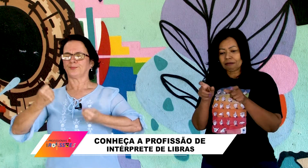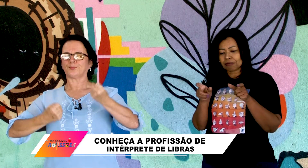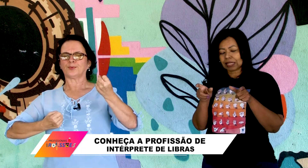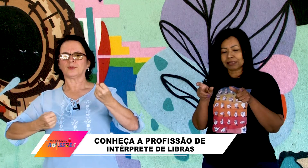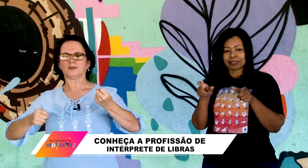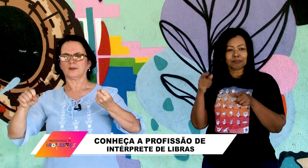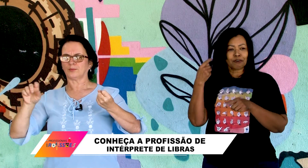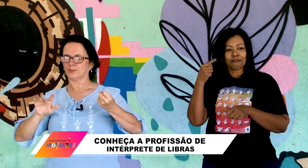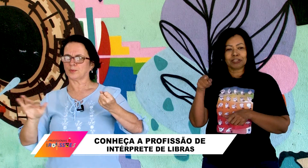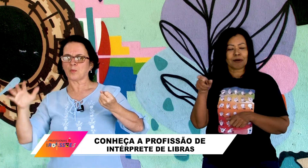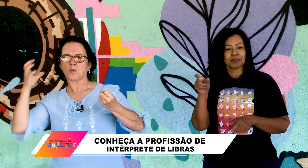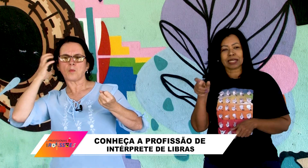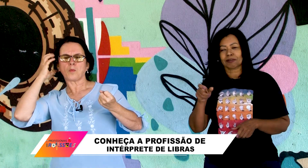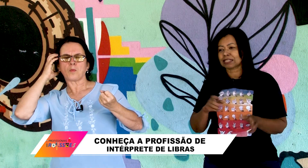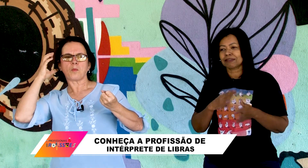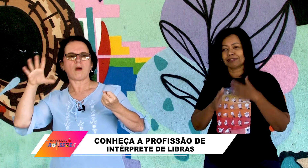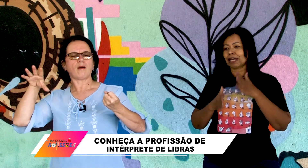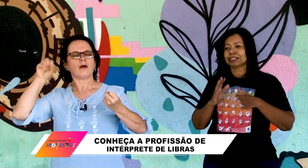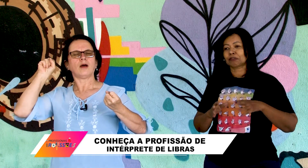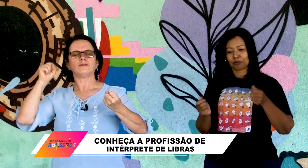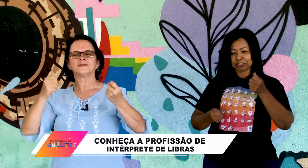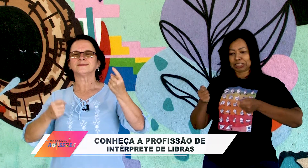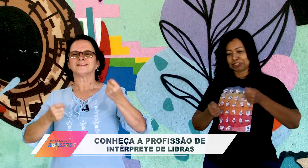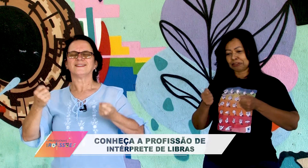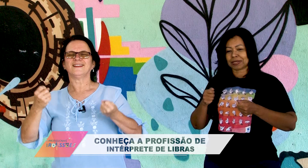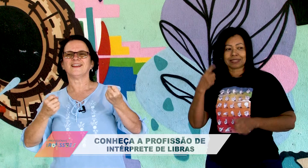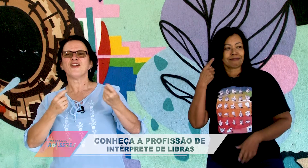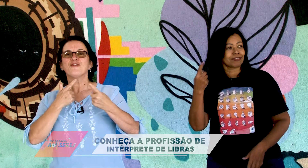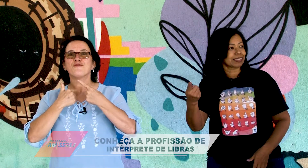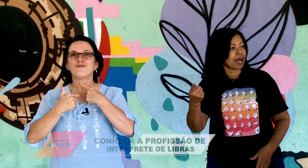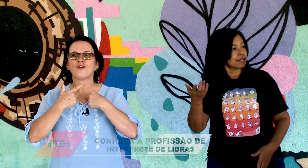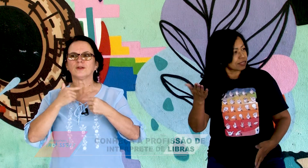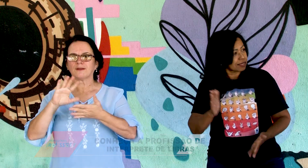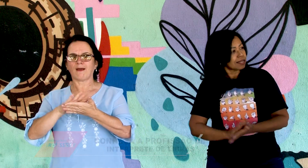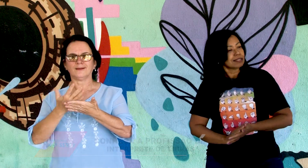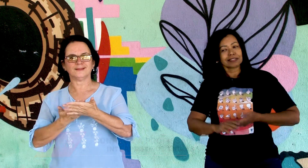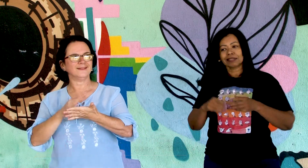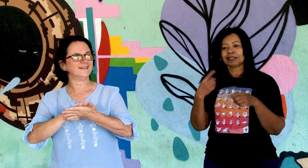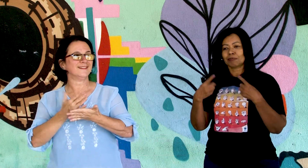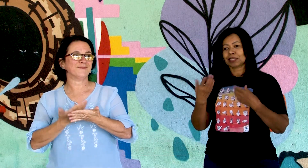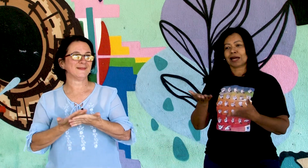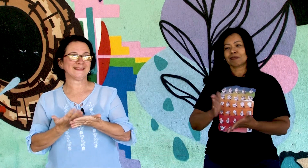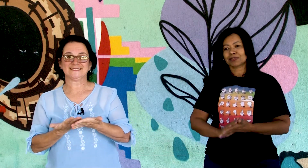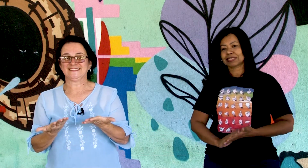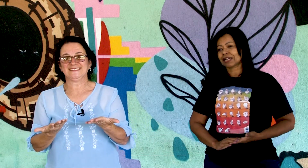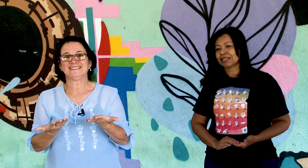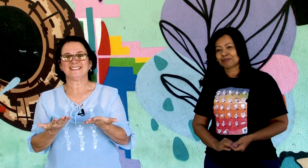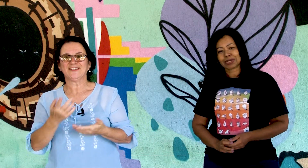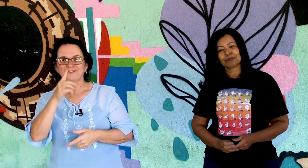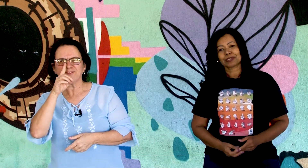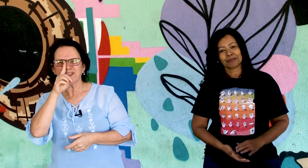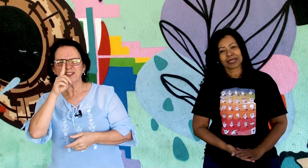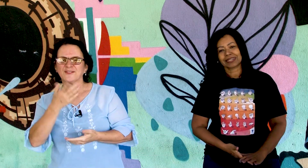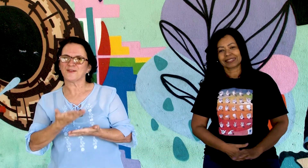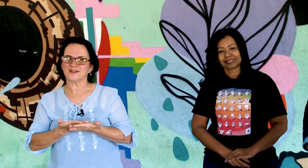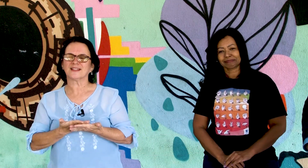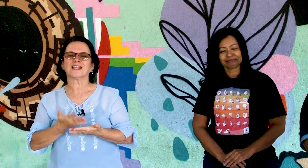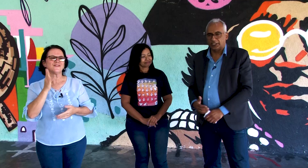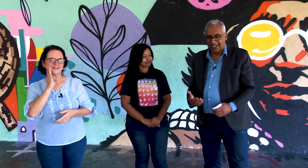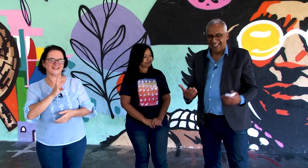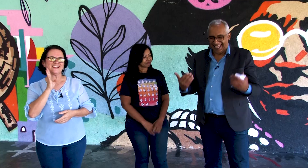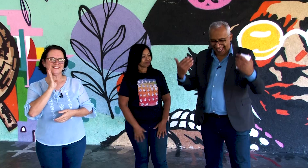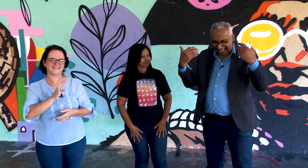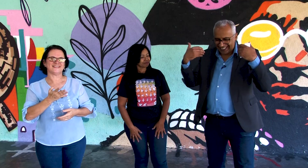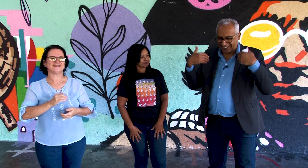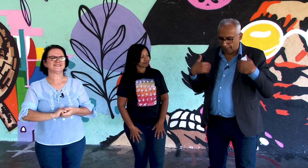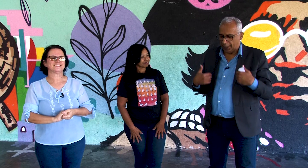lá, eu estou ouvindo a música, nossa, que vontade, eu estou dirigindo, mas Olha dá que vontade legal. de interpretar a música ali, porque é muito bacana. Ou